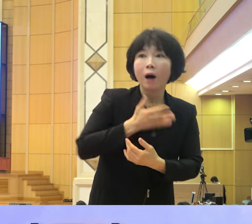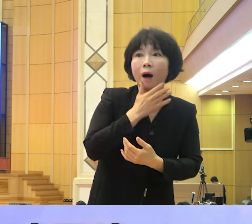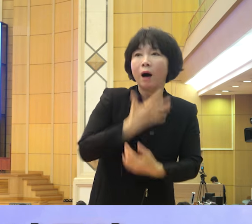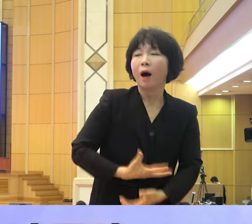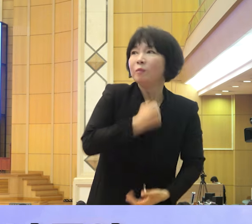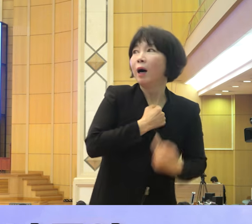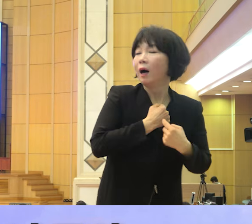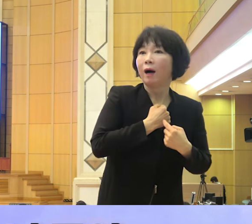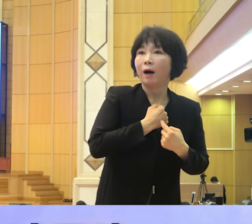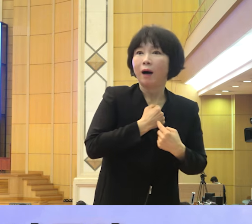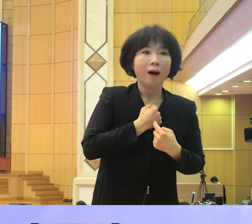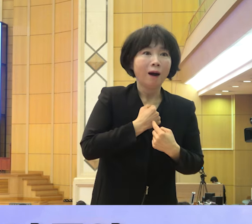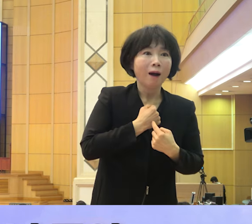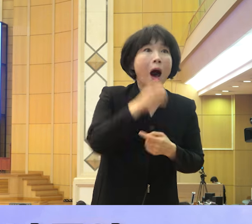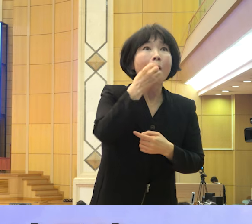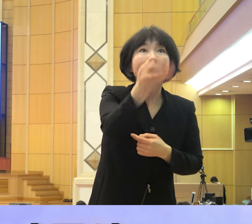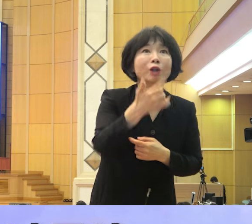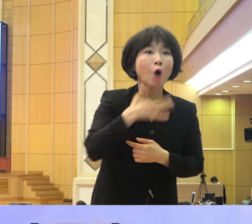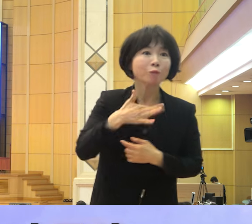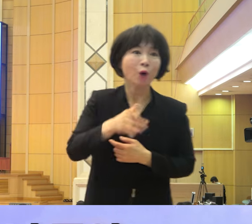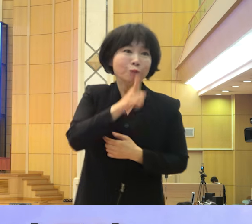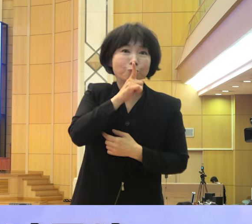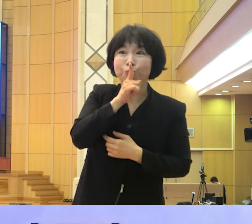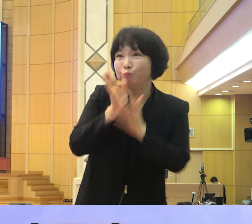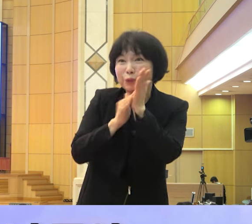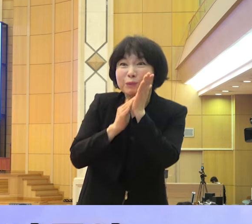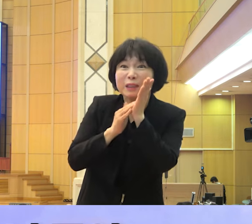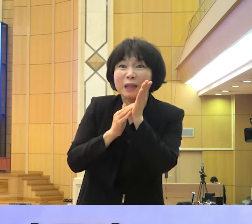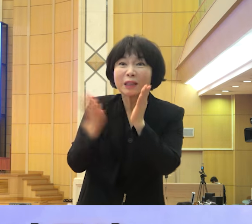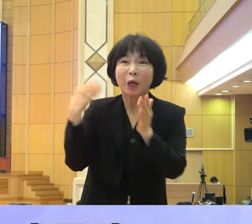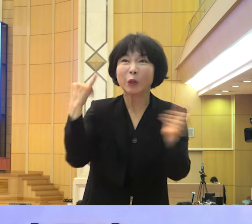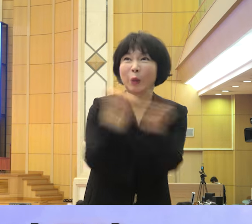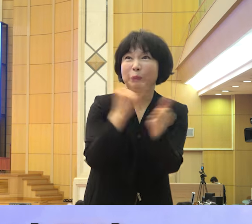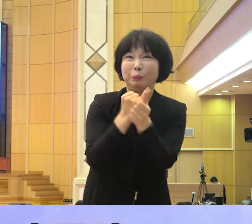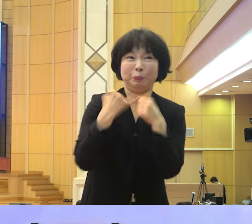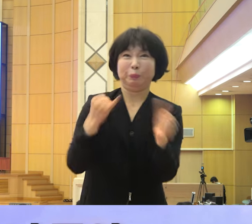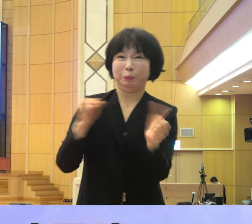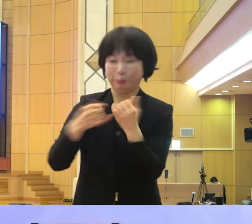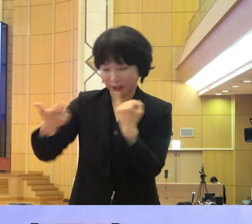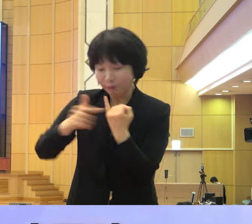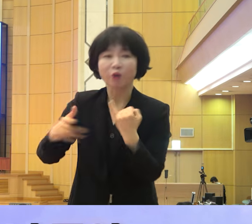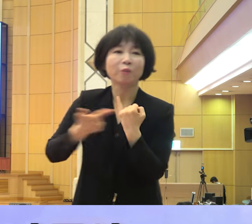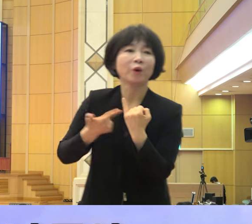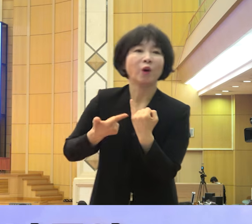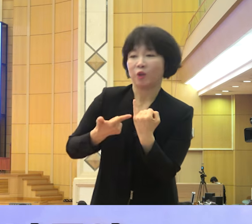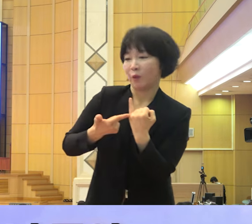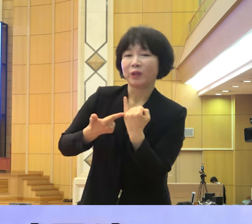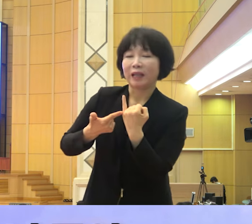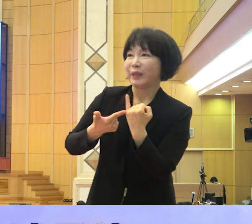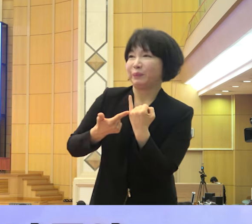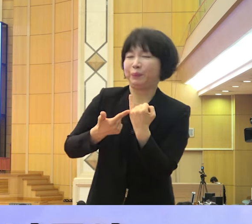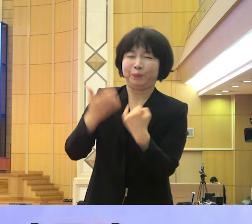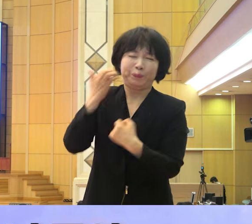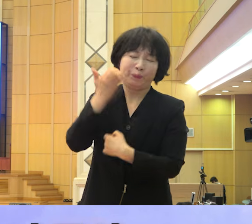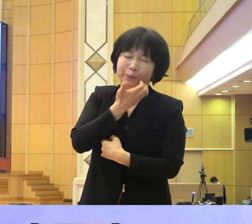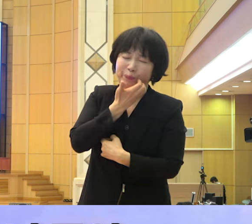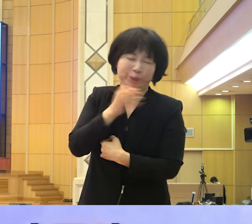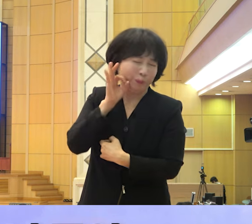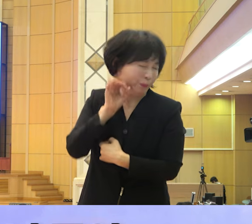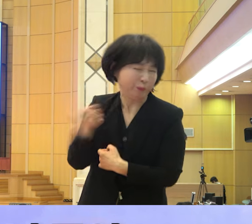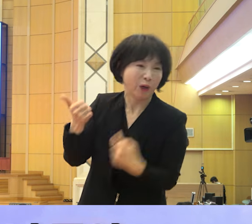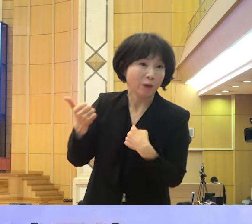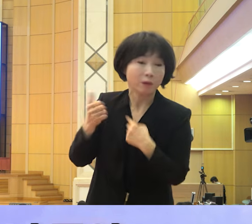메시아 예수님을 와봐, 만나 와봐. 그랬더니 그 동네